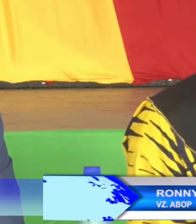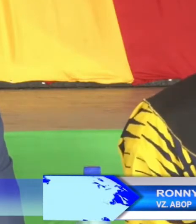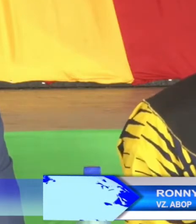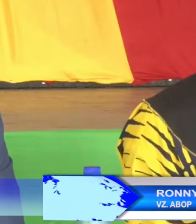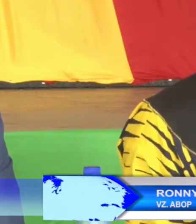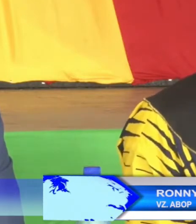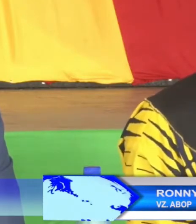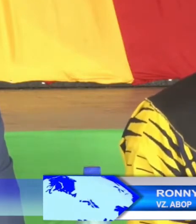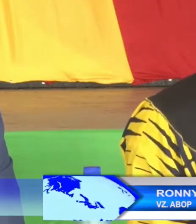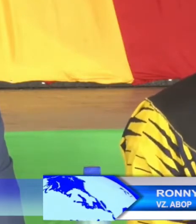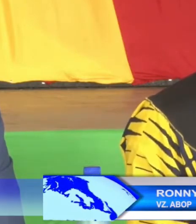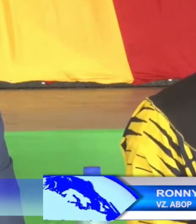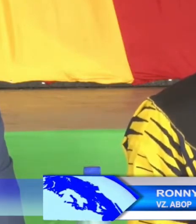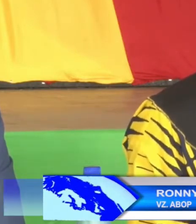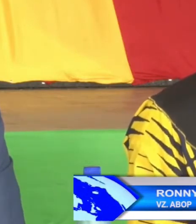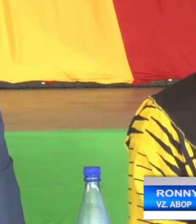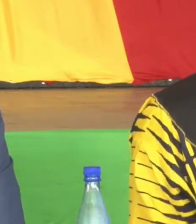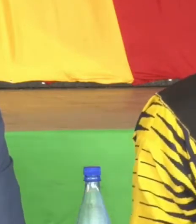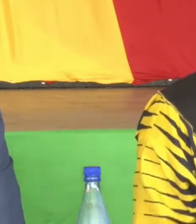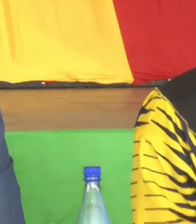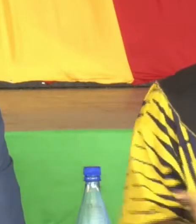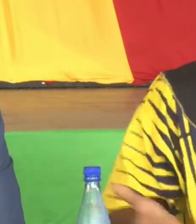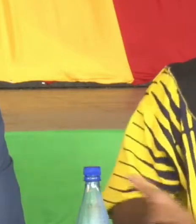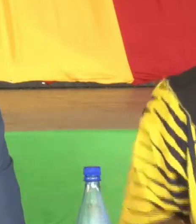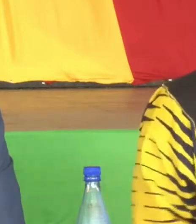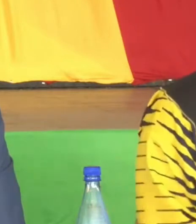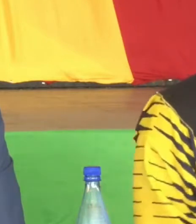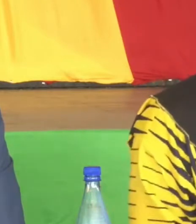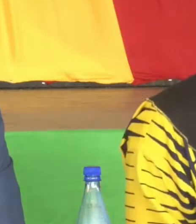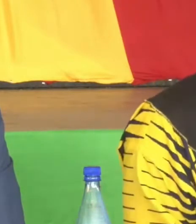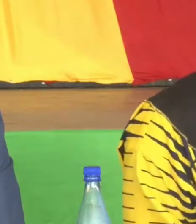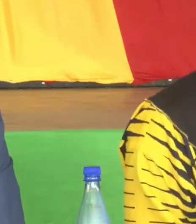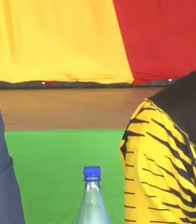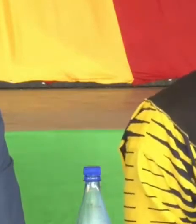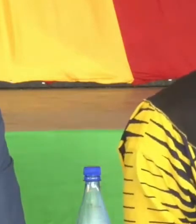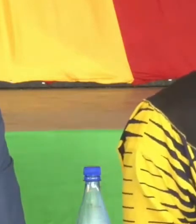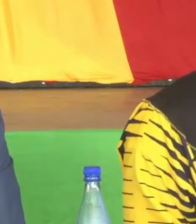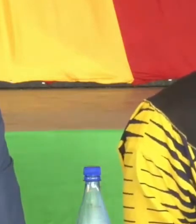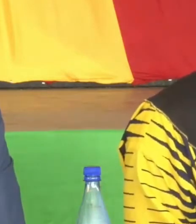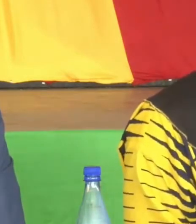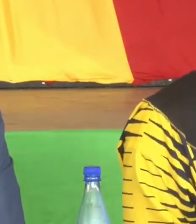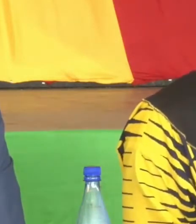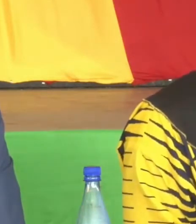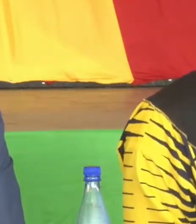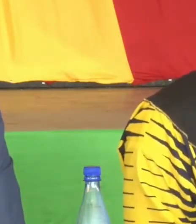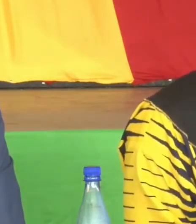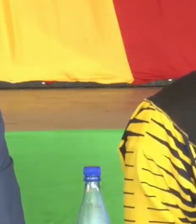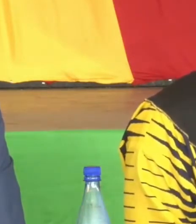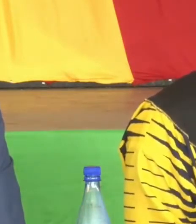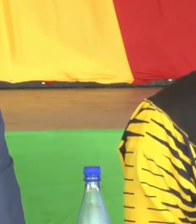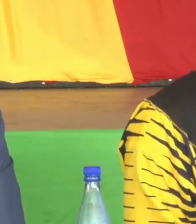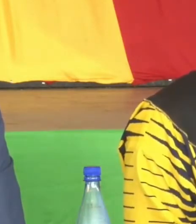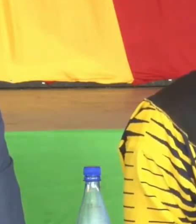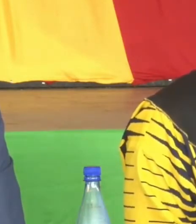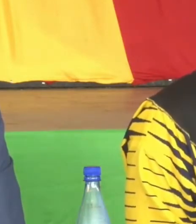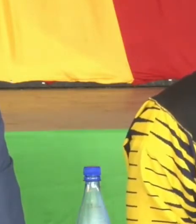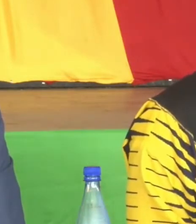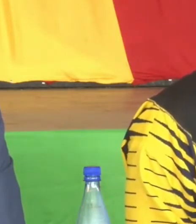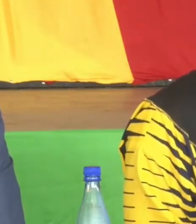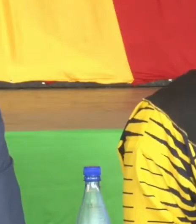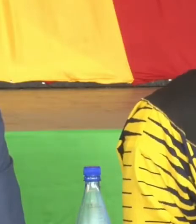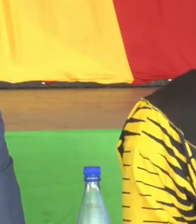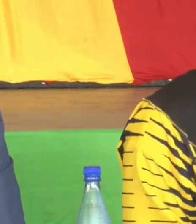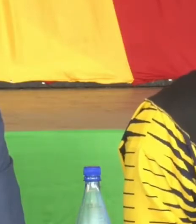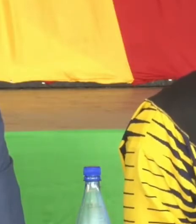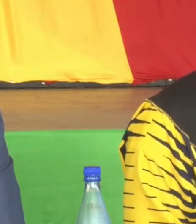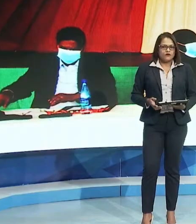wat de wens is van de president, wat hij precies wil. We zijn nog niet helemaal uit, maar in ieder geval zijn